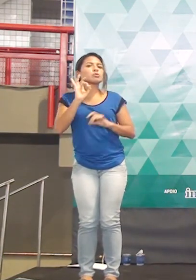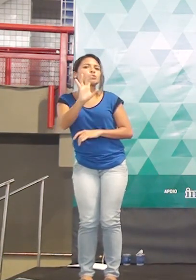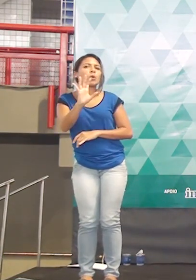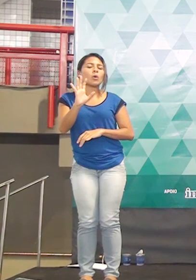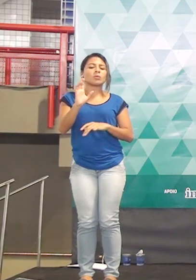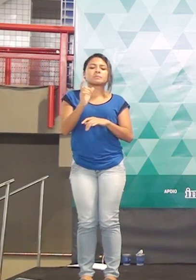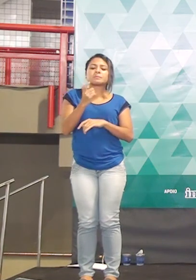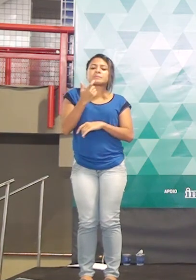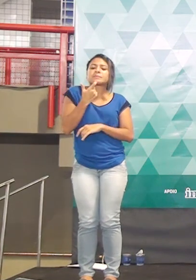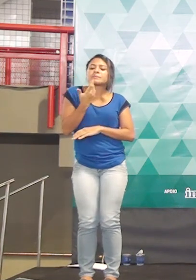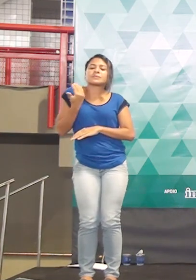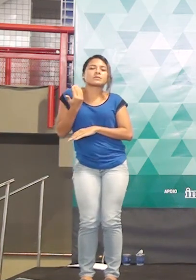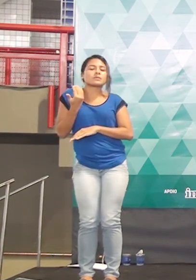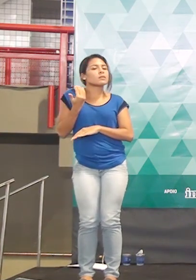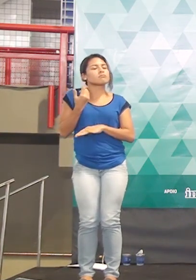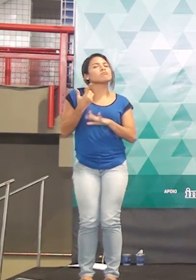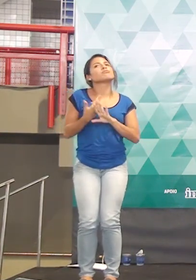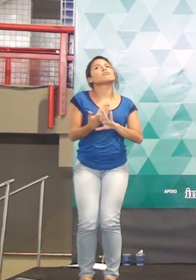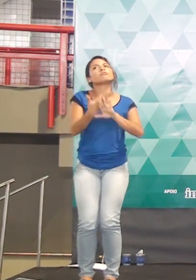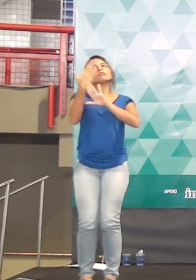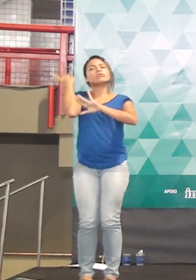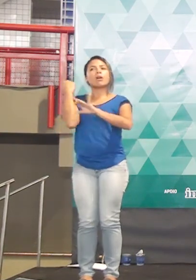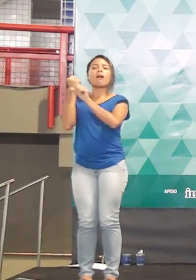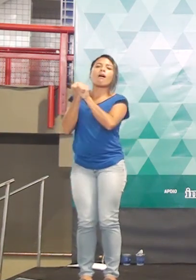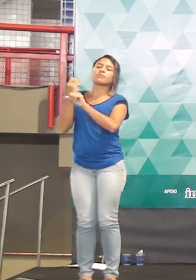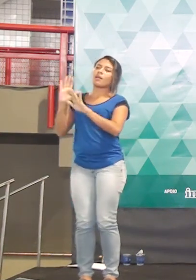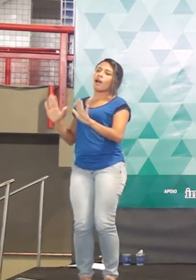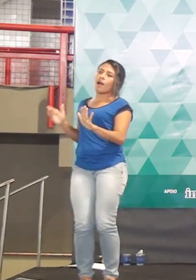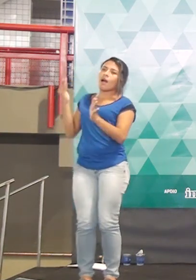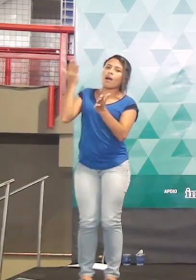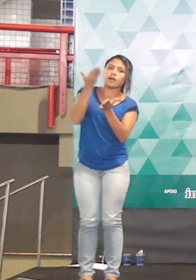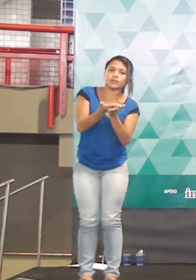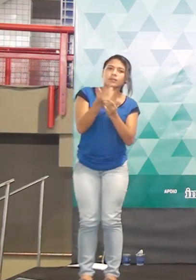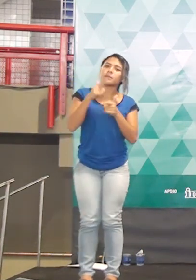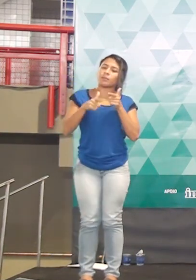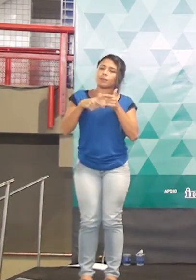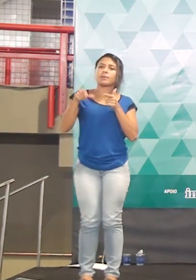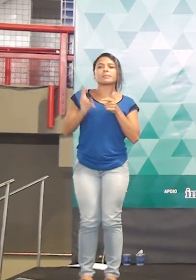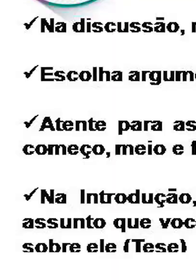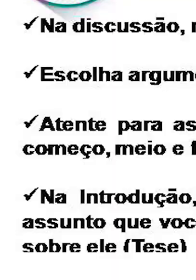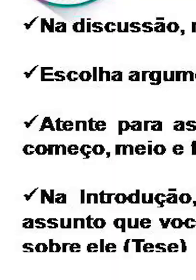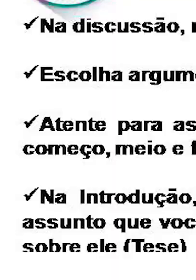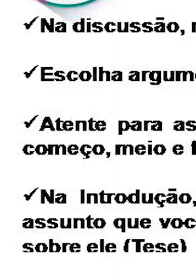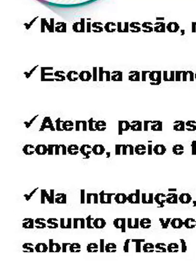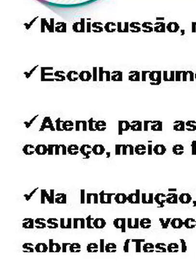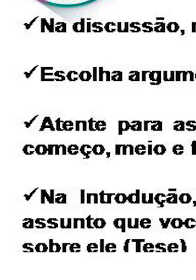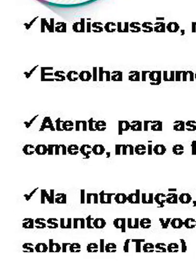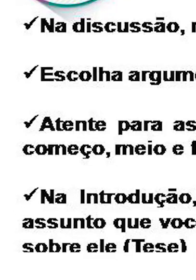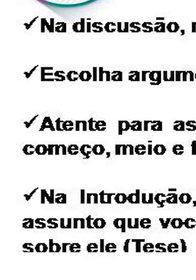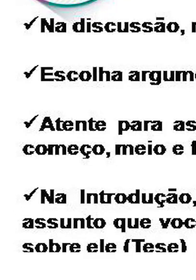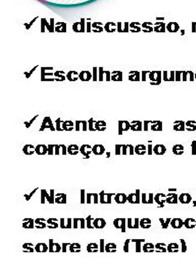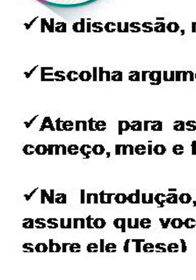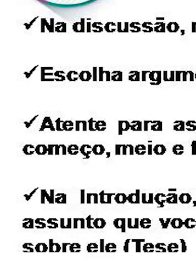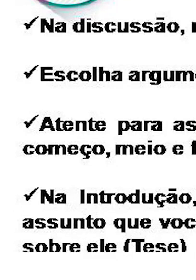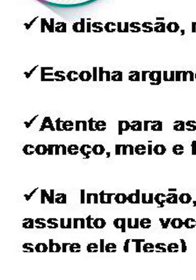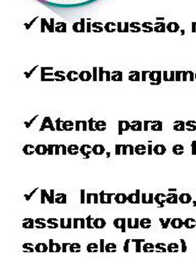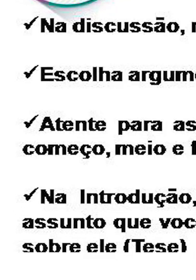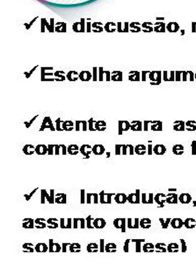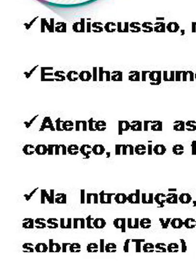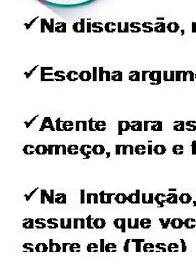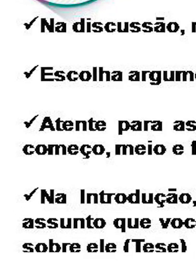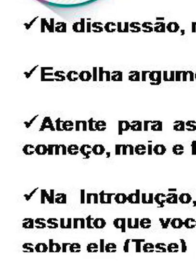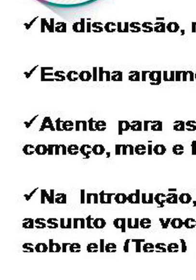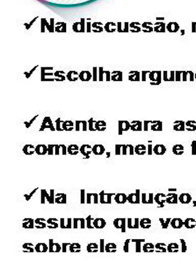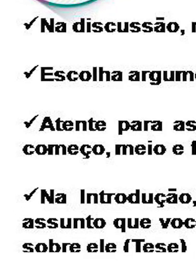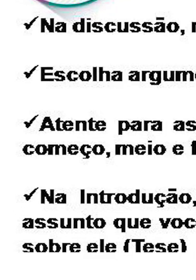já vem acontecendo há algum tempo. Na discussão dessa redação, que a gente vai já falar como é que é para ela